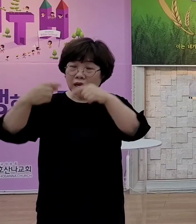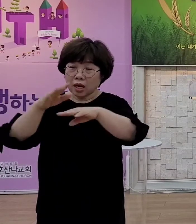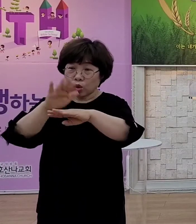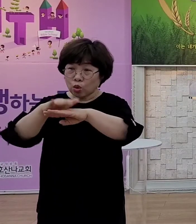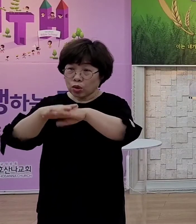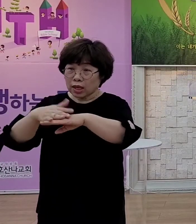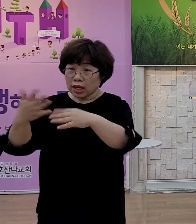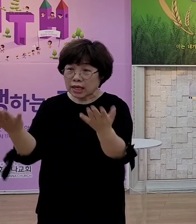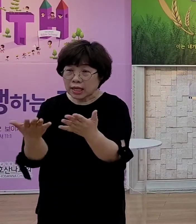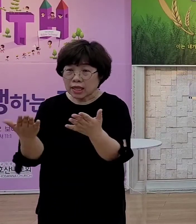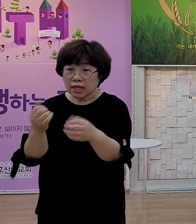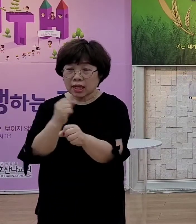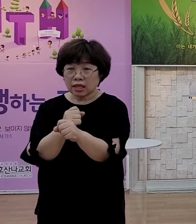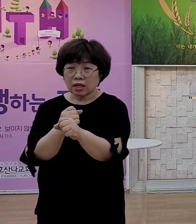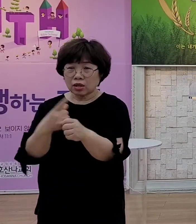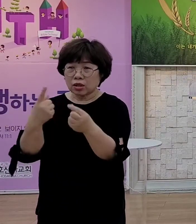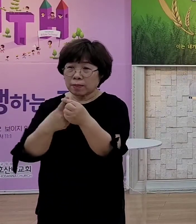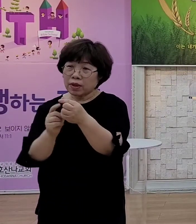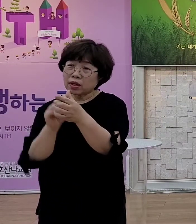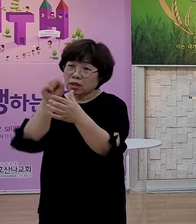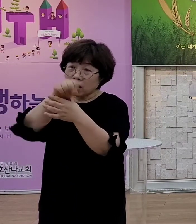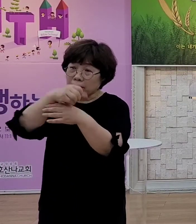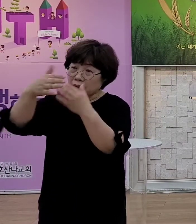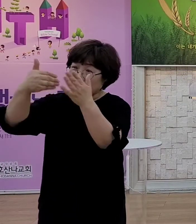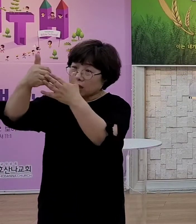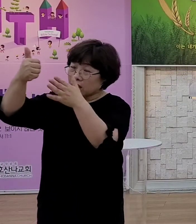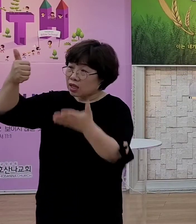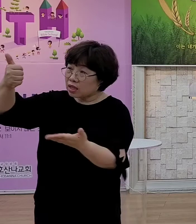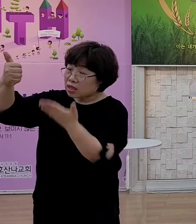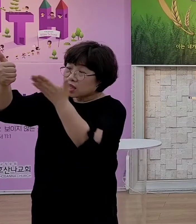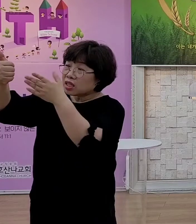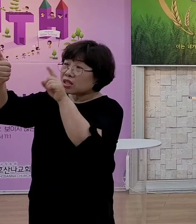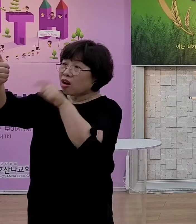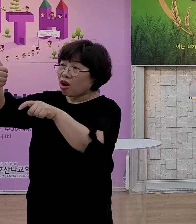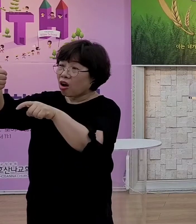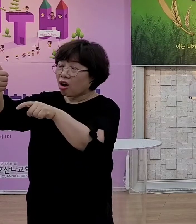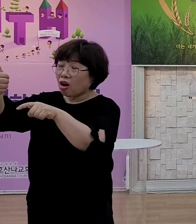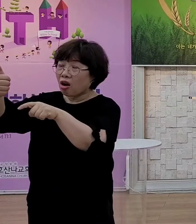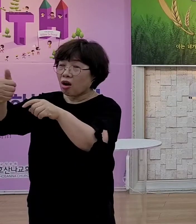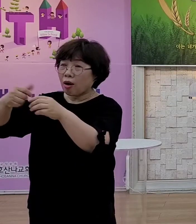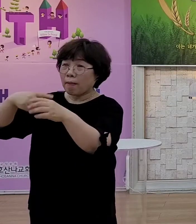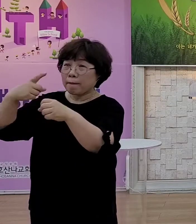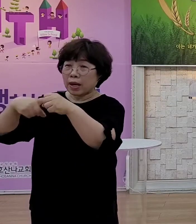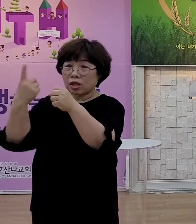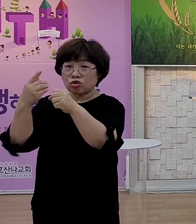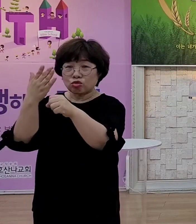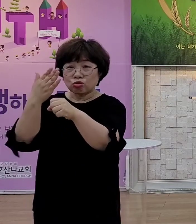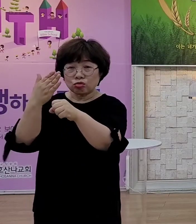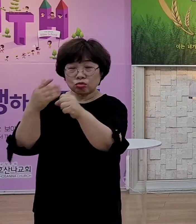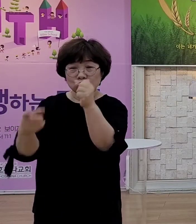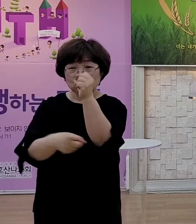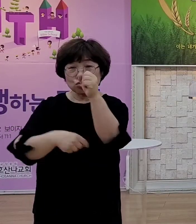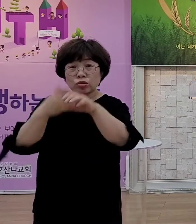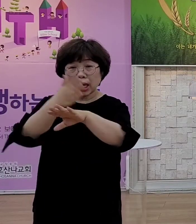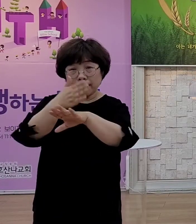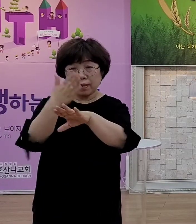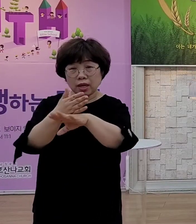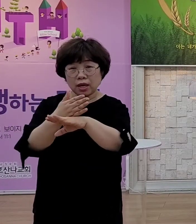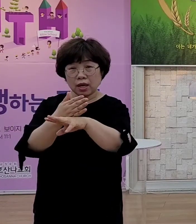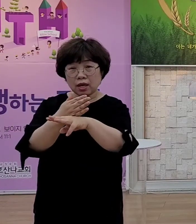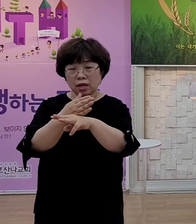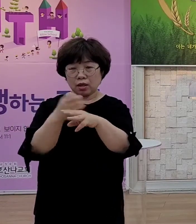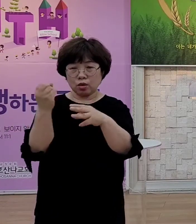해서 처음 난 열매를 하나님께 드리는 그 절기가 이 맥추 감사절이었어요. 또 한 가지가